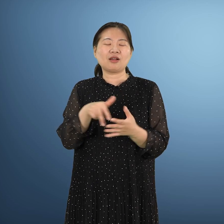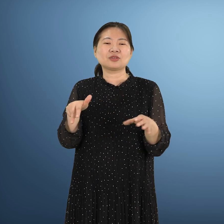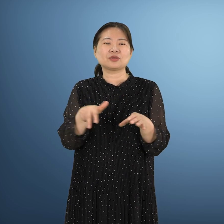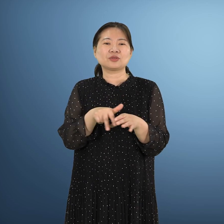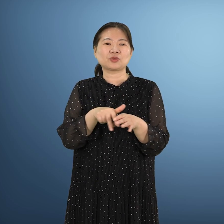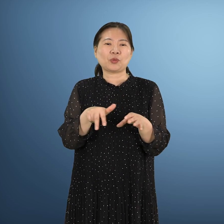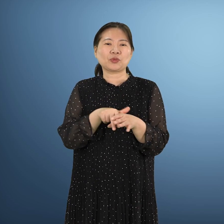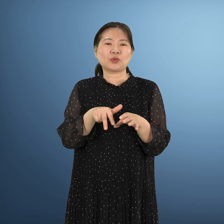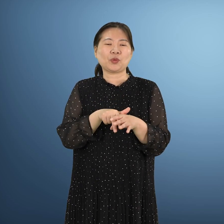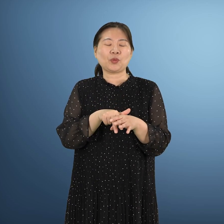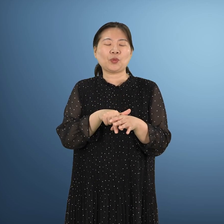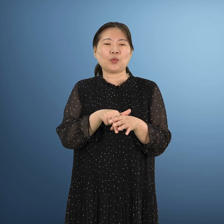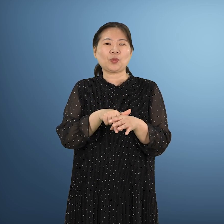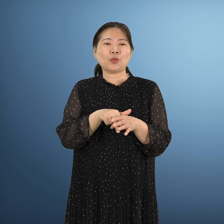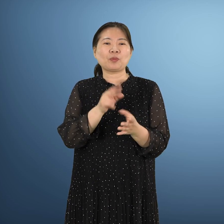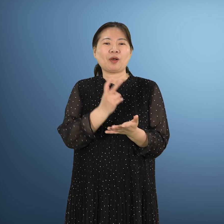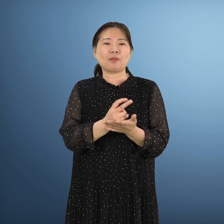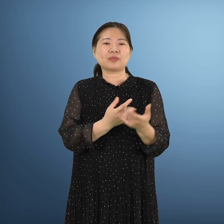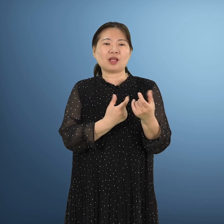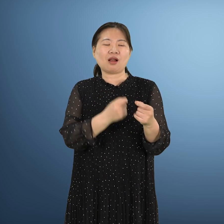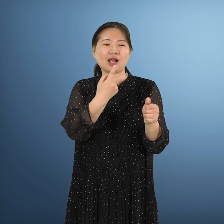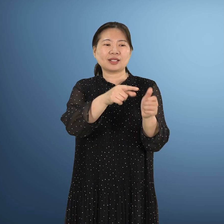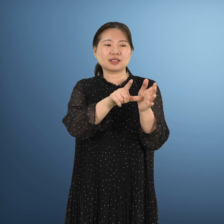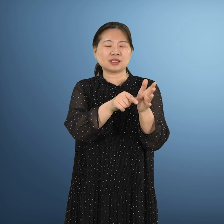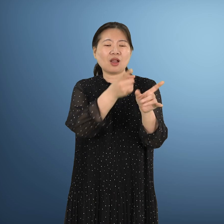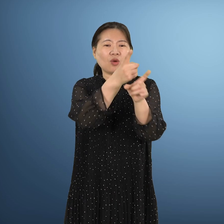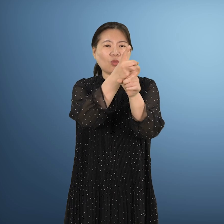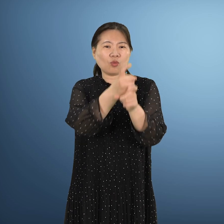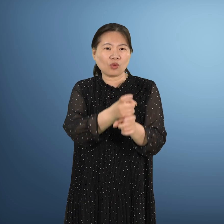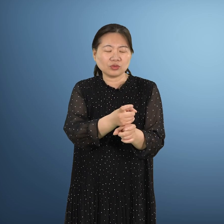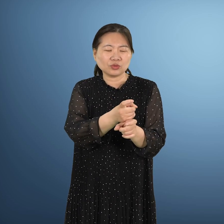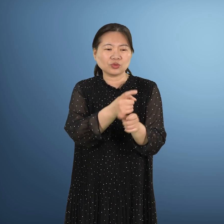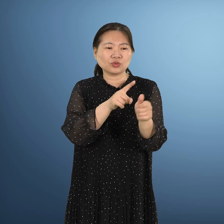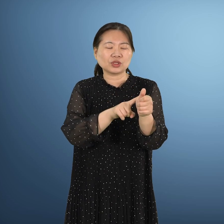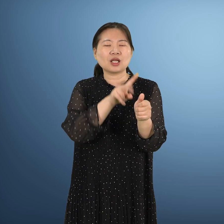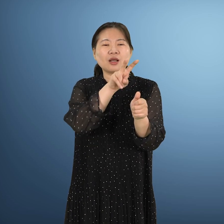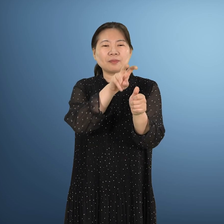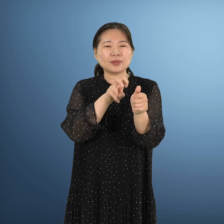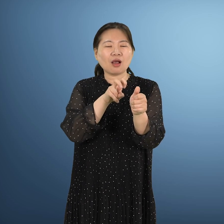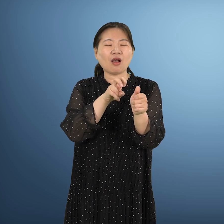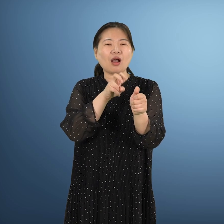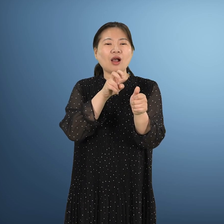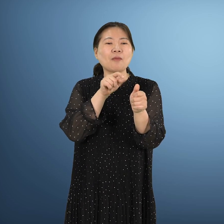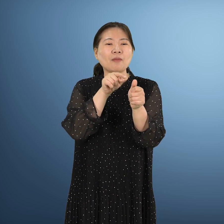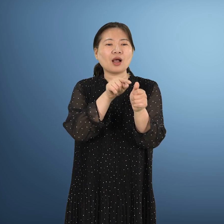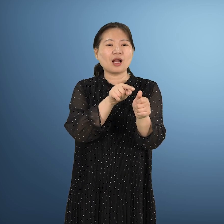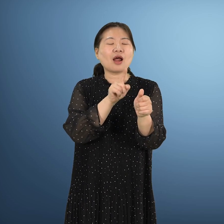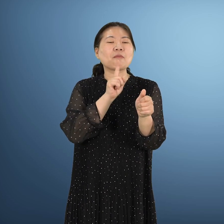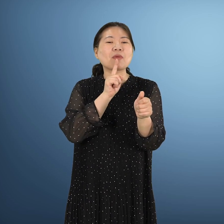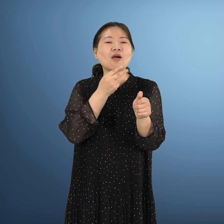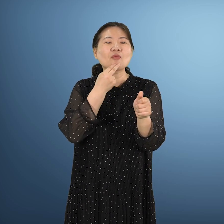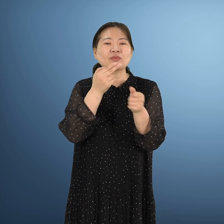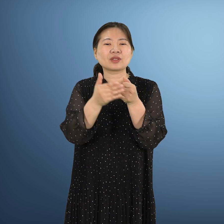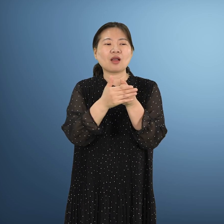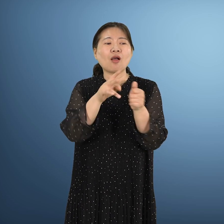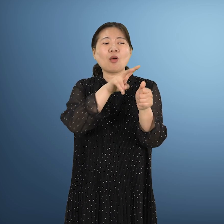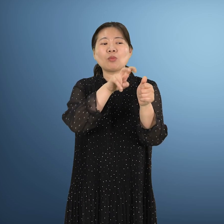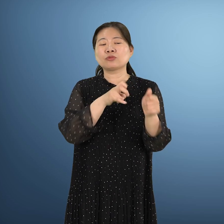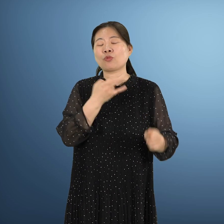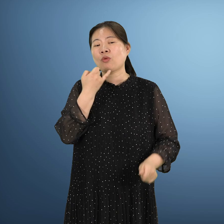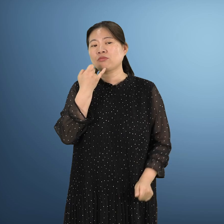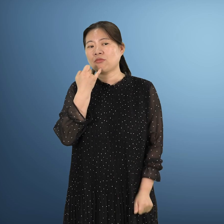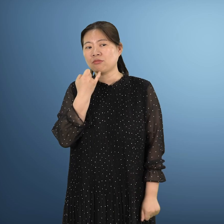종교화시켜서 가르칠 때는 원수를 미워하라는 말은 없으니까 미워해도